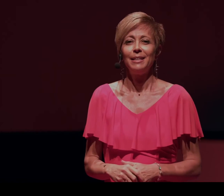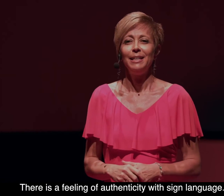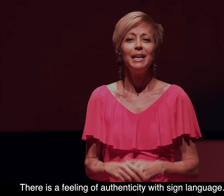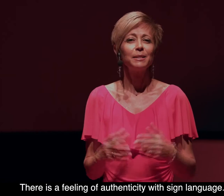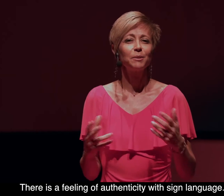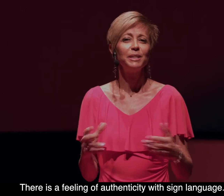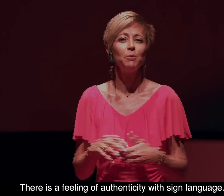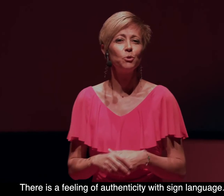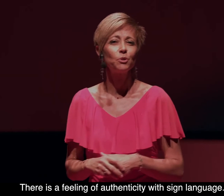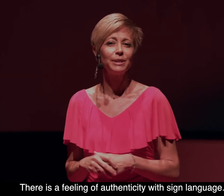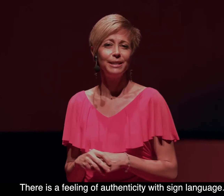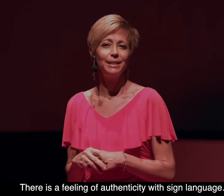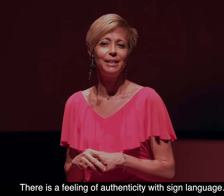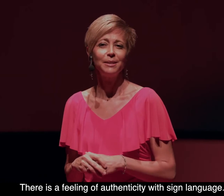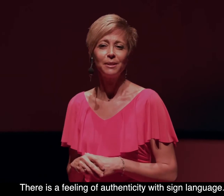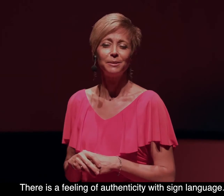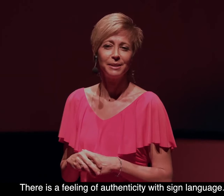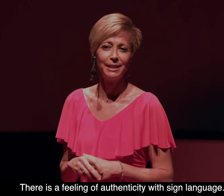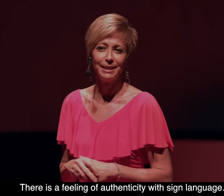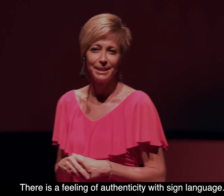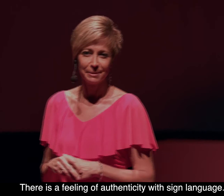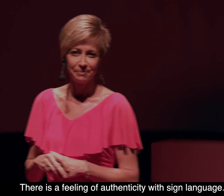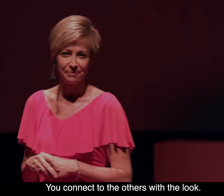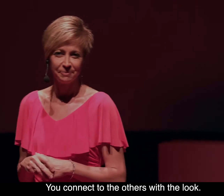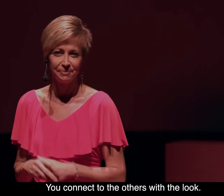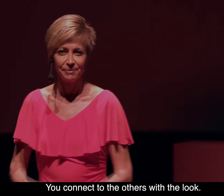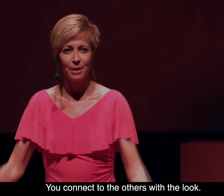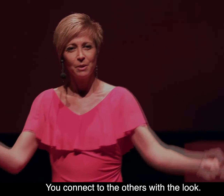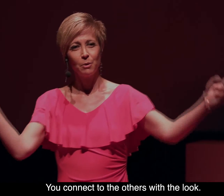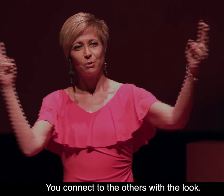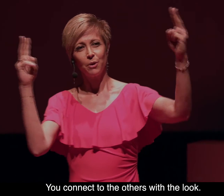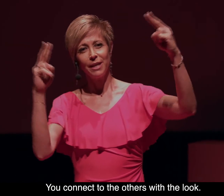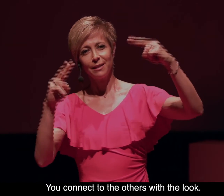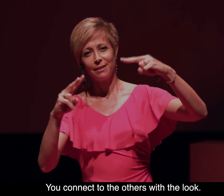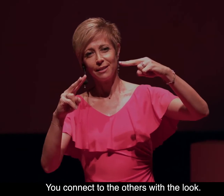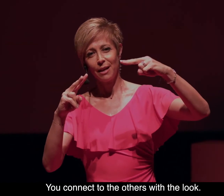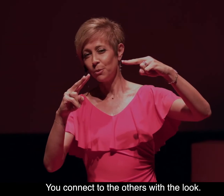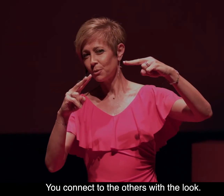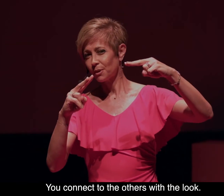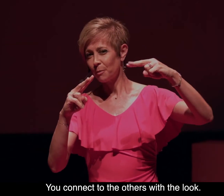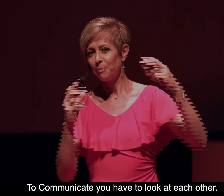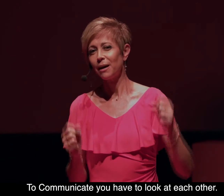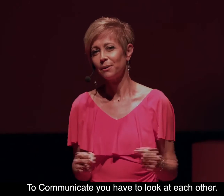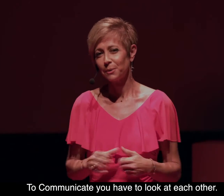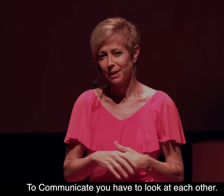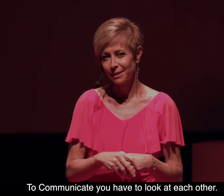Il y a un sentiment d'authenticité dans la langue des signes. On se connecte à l'autre par le